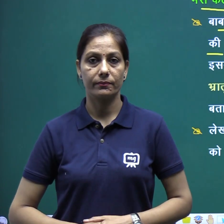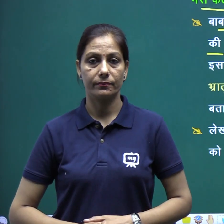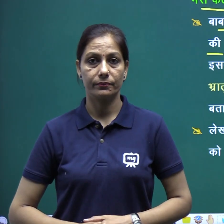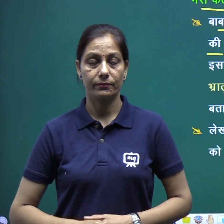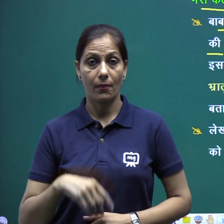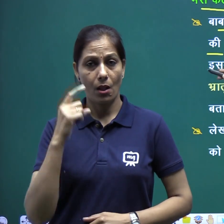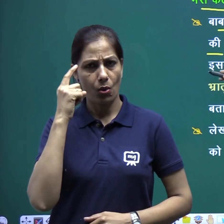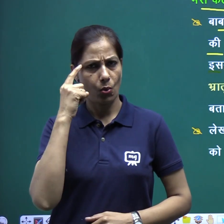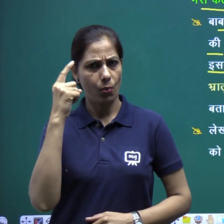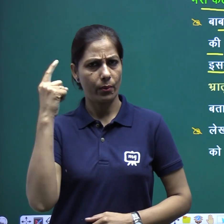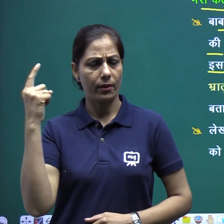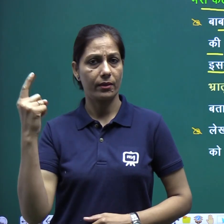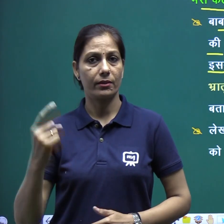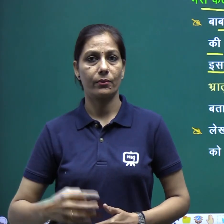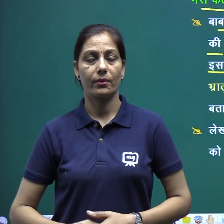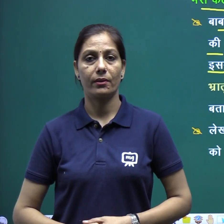परिकल्पना करते हुए